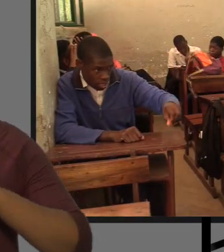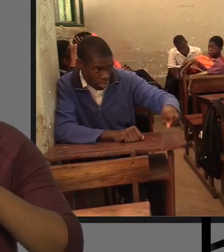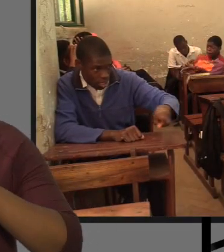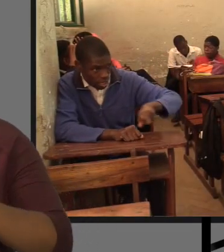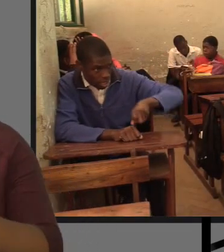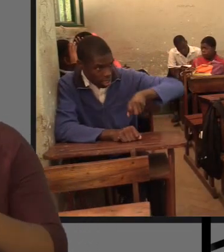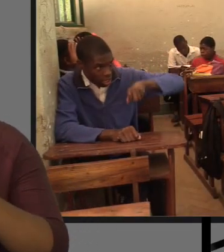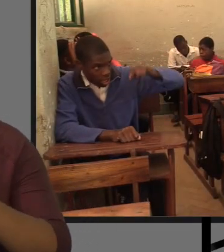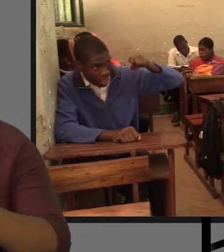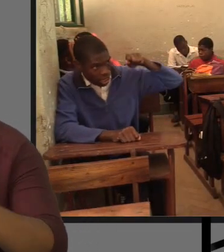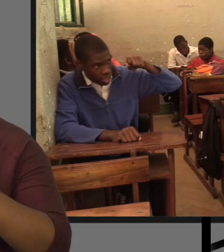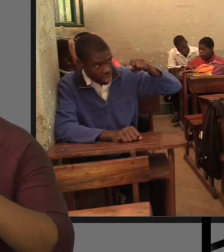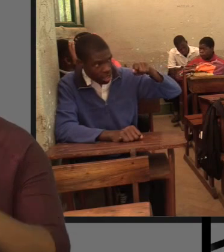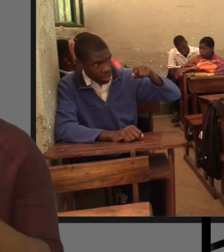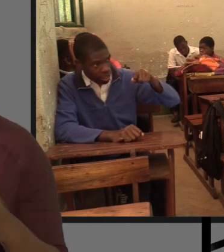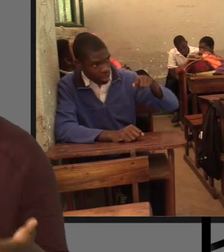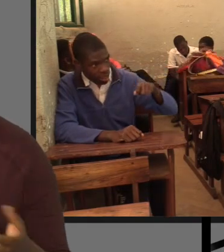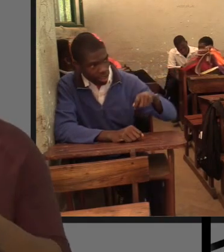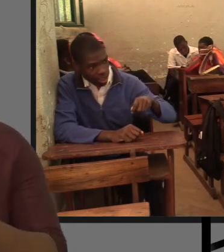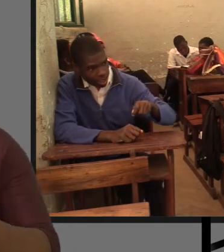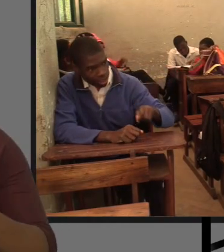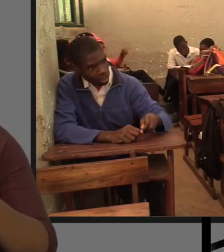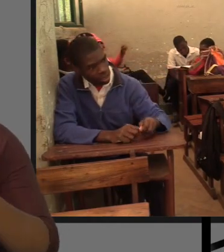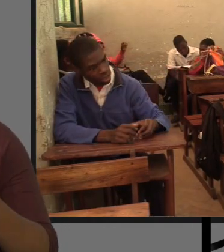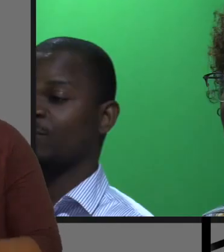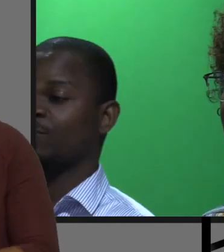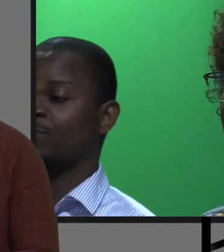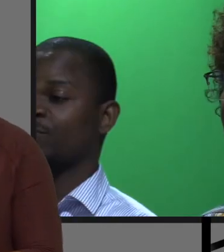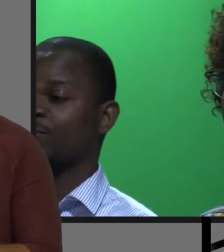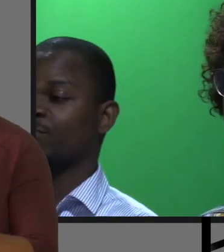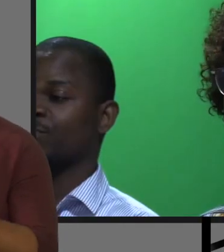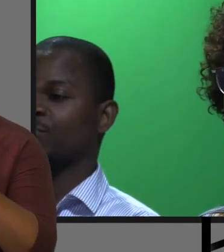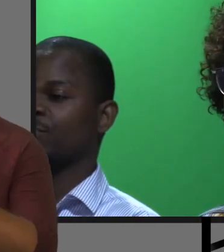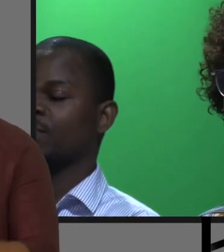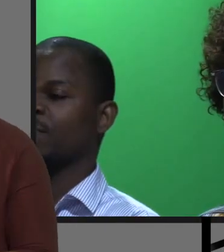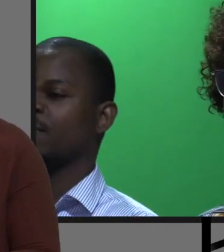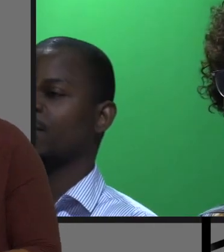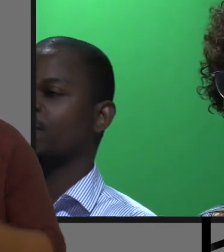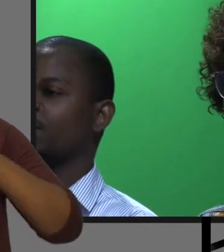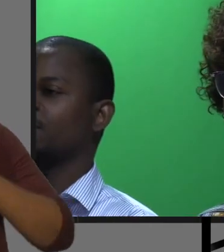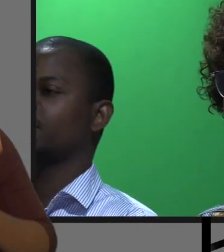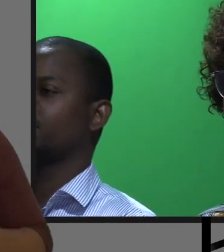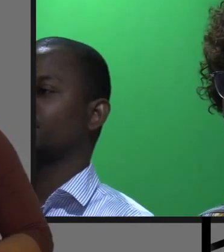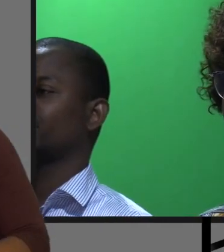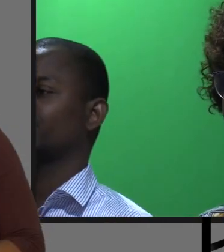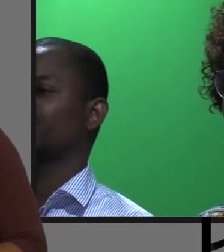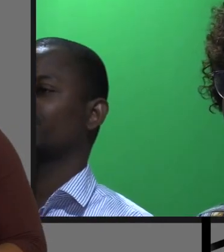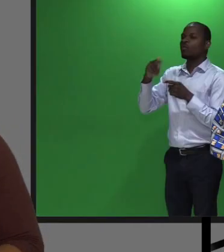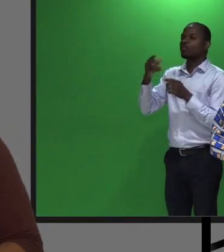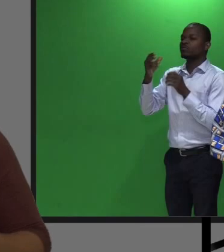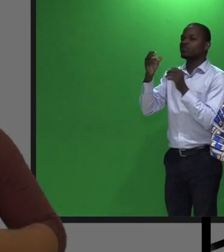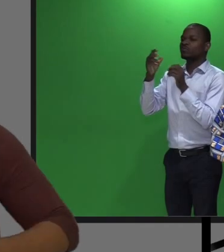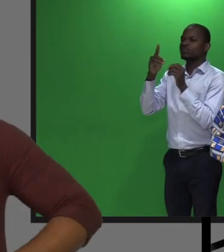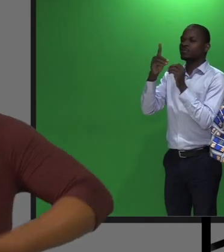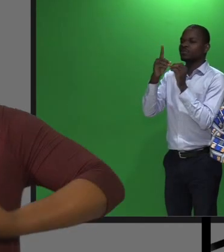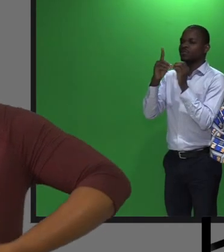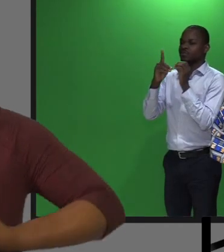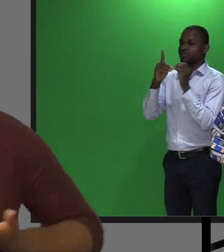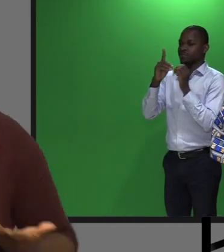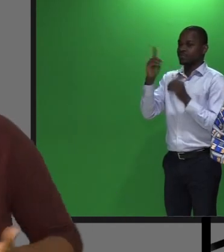para uma educação mais inclusiva. Descubra o que a governadora da cidade de Maputo disse à TV